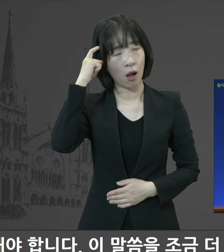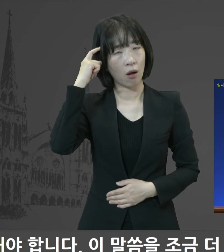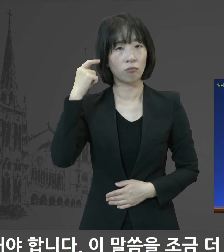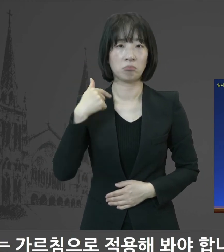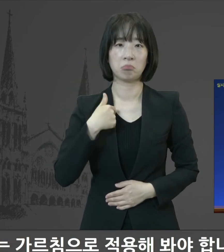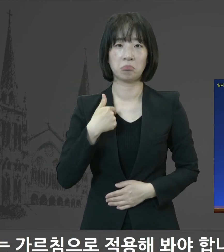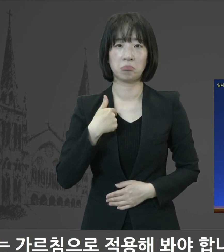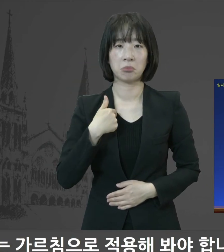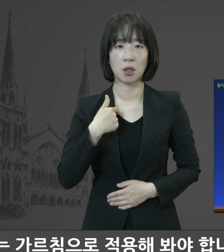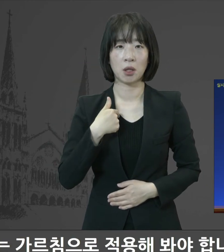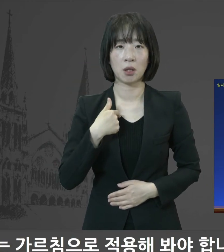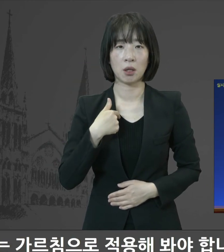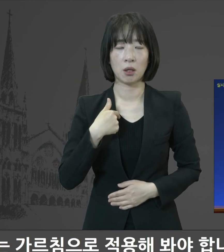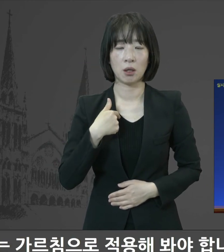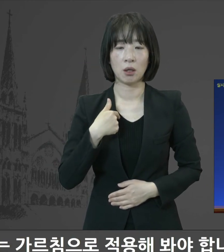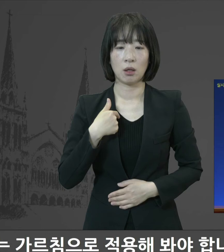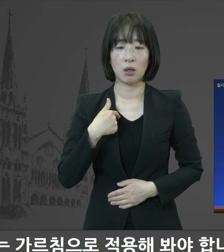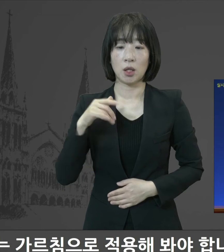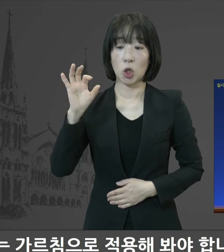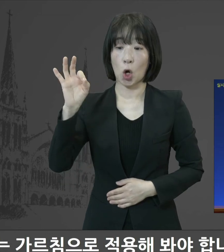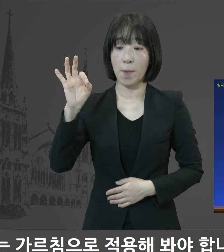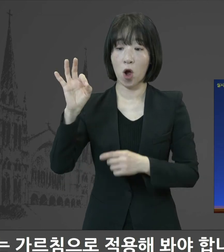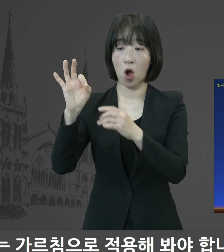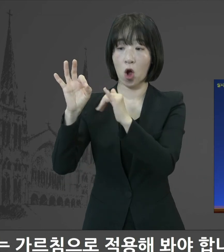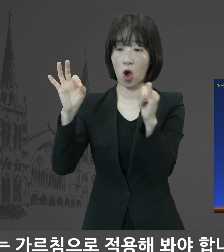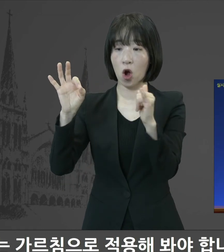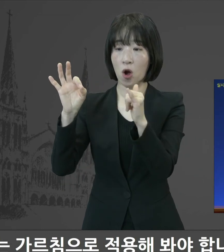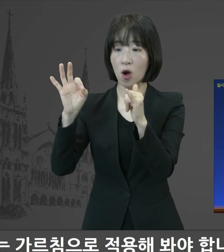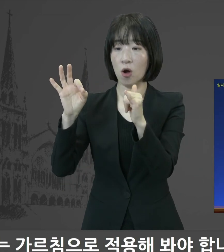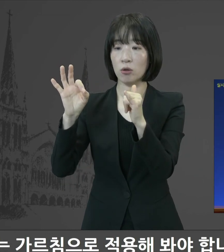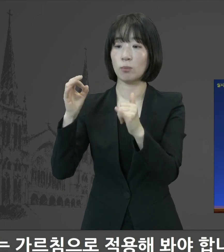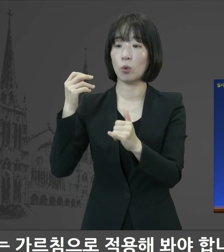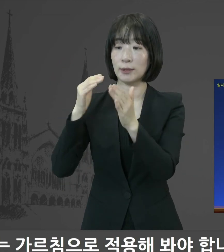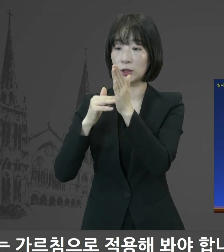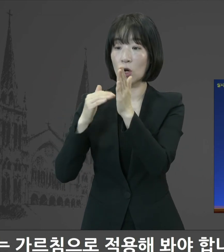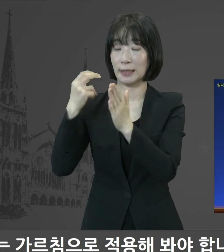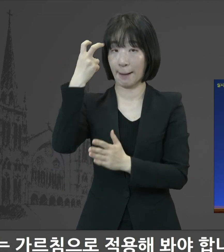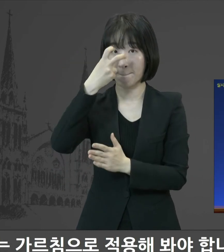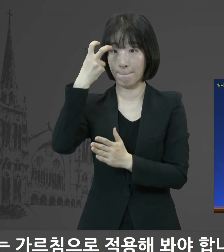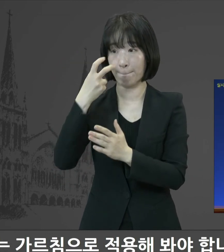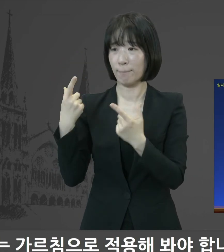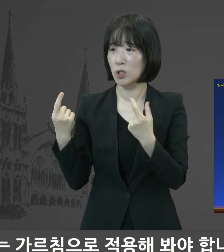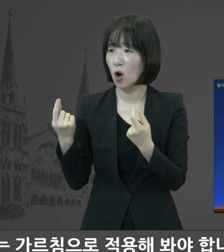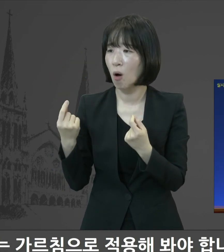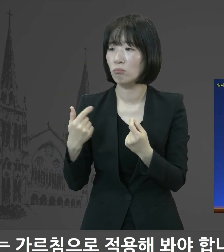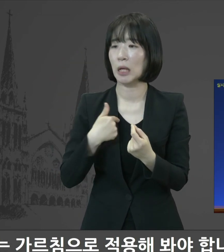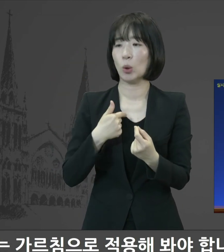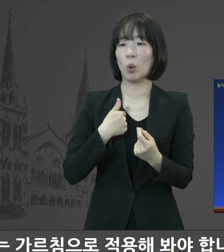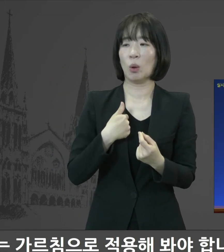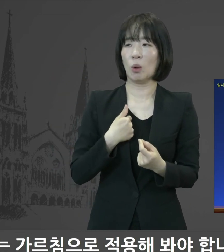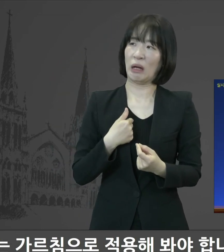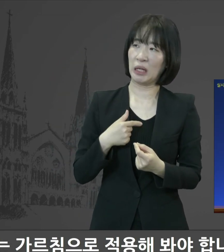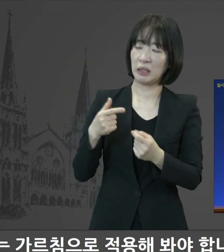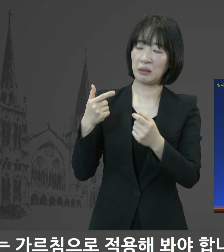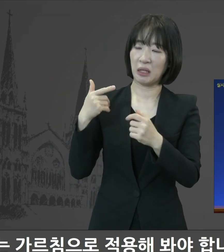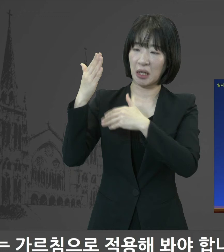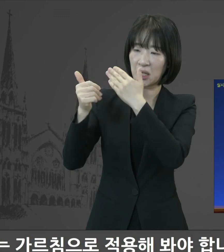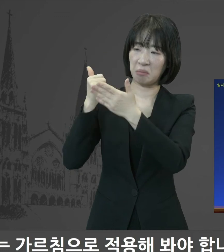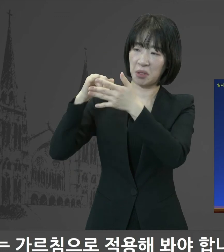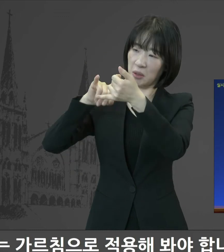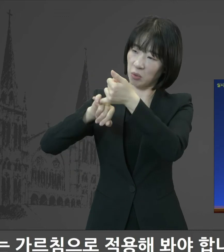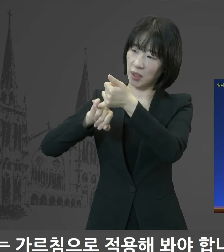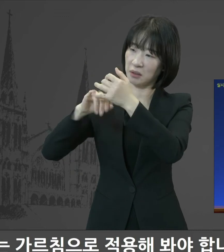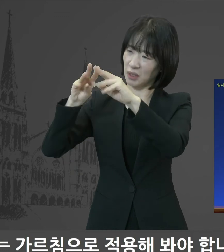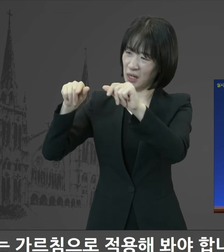잘못 10명의 정탐꾼 같은 생각을 할 수 있고요, 이 회중들처럼 될 수 있습니다. 하나님이 좋은 곳 오라 그래서